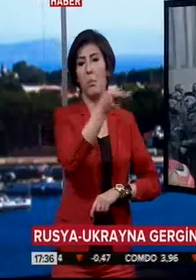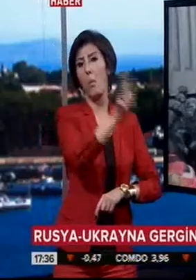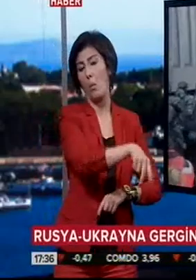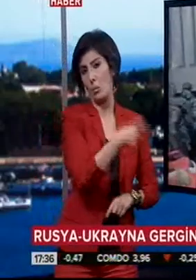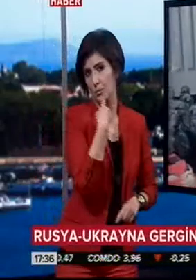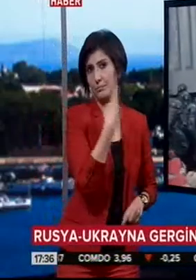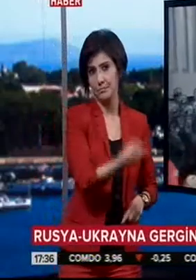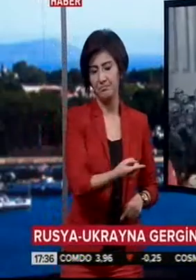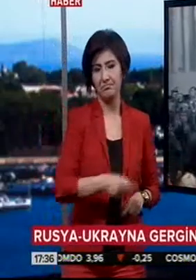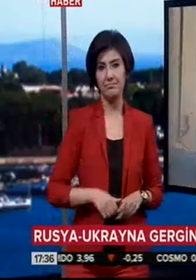bildirdi.